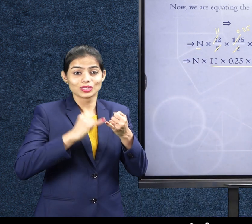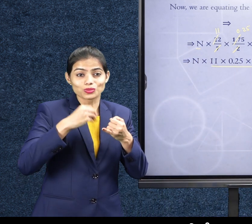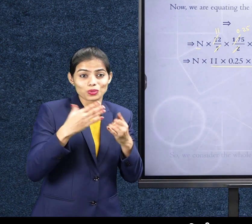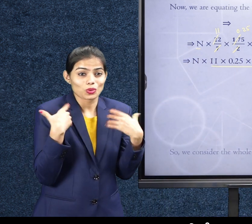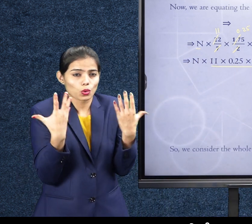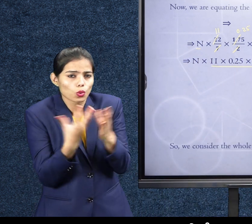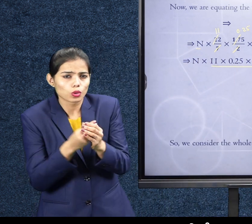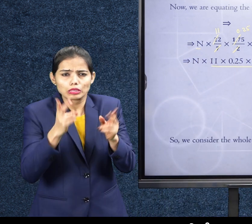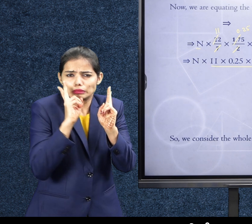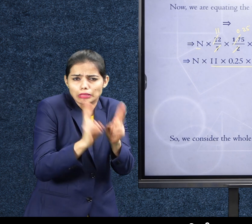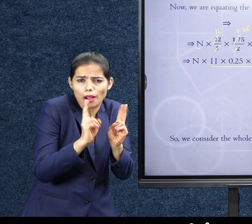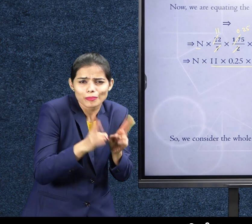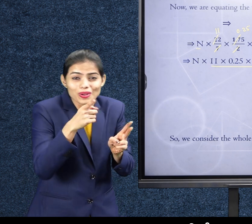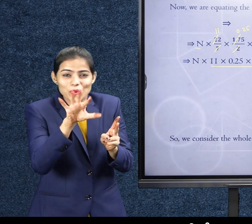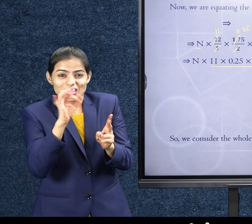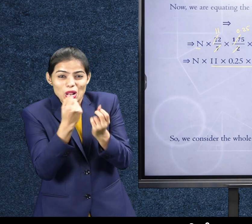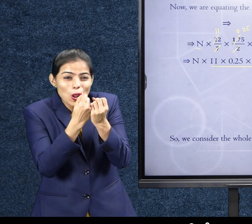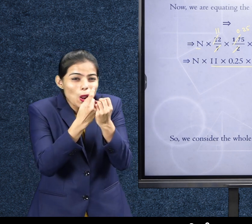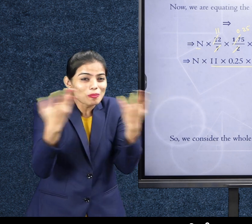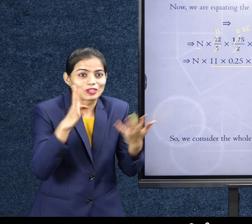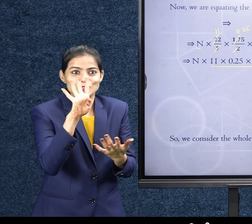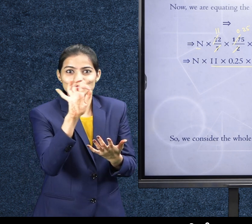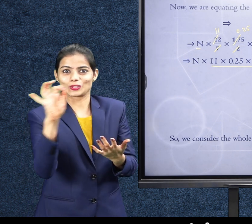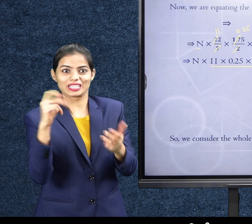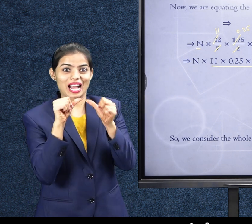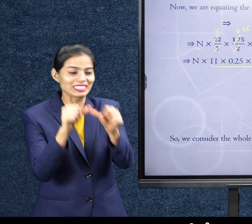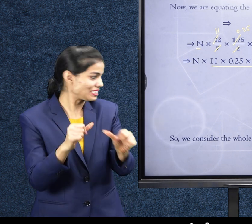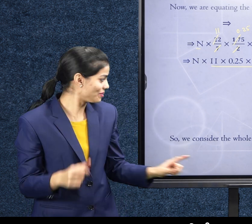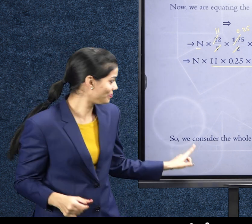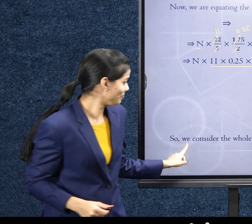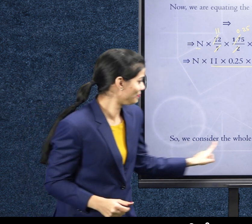కాబట్టి మొత్తం నాణాల సంఖ్య 400గా పరిగణిస్తాం.